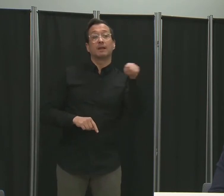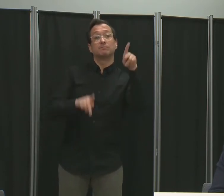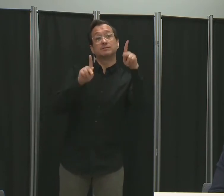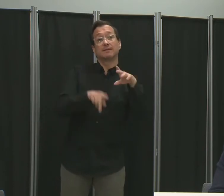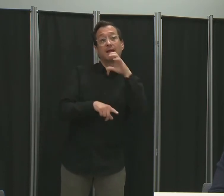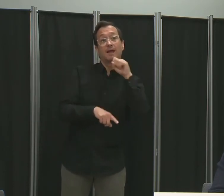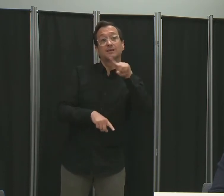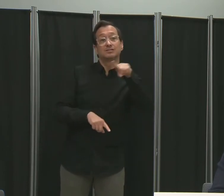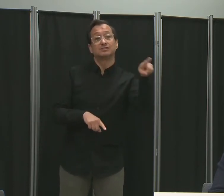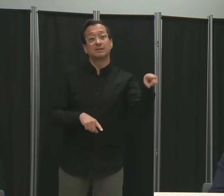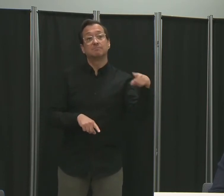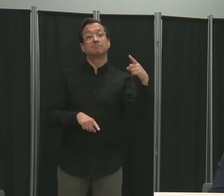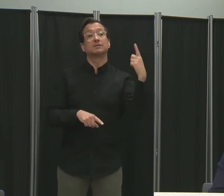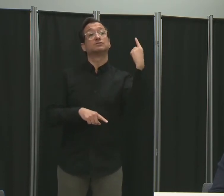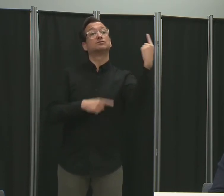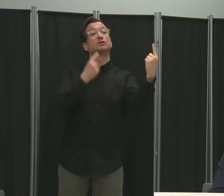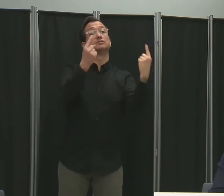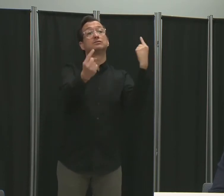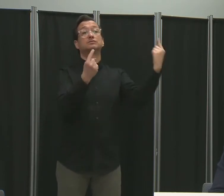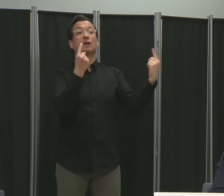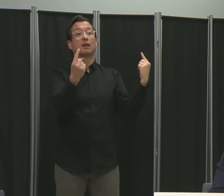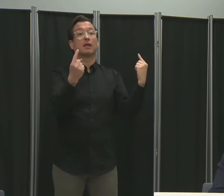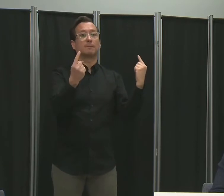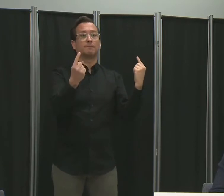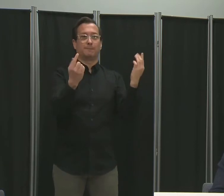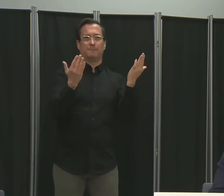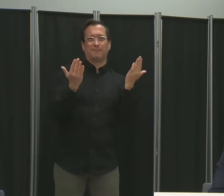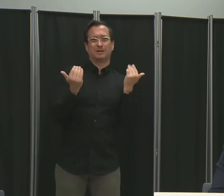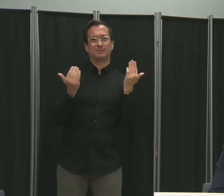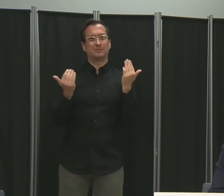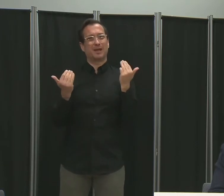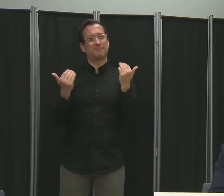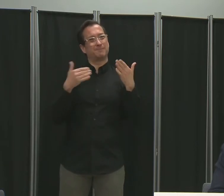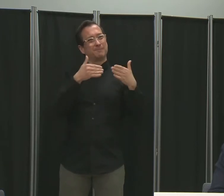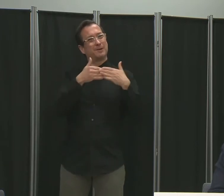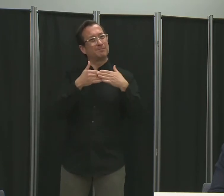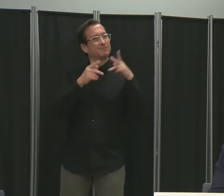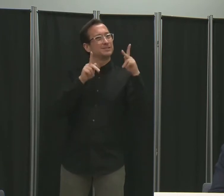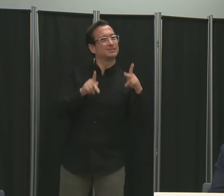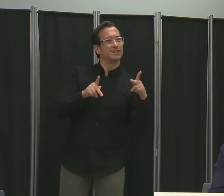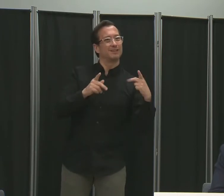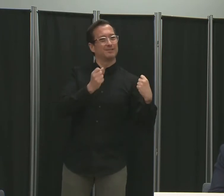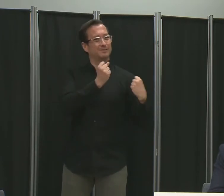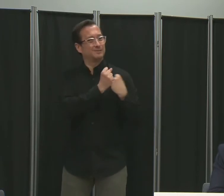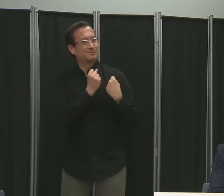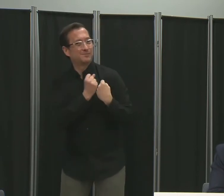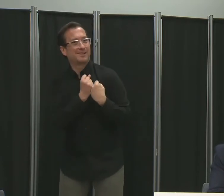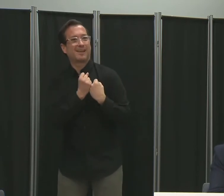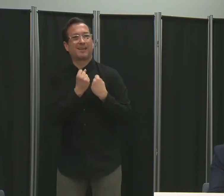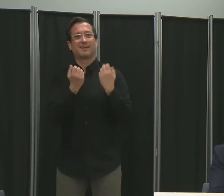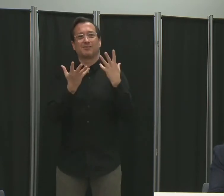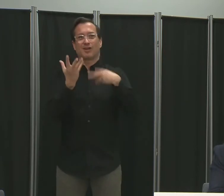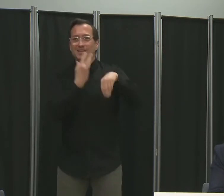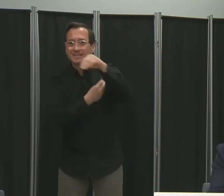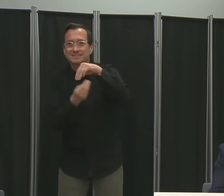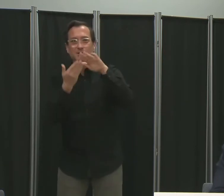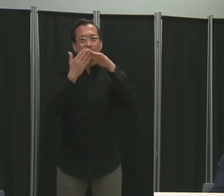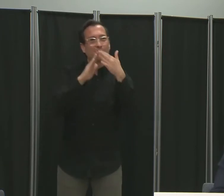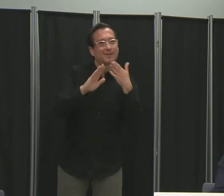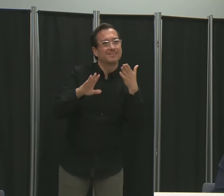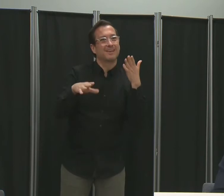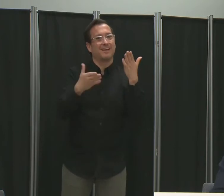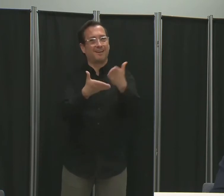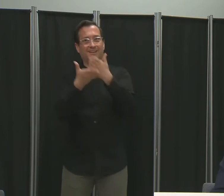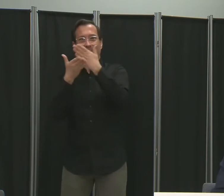beaucoup sur les proches leurs proches leurs réseaux de soutien lorsqu'ils en ont un ou des organismes communautaires pour combler leurs besoins et j'en profite pour remercier